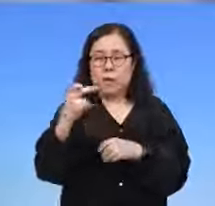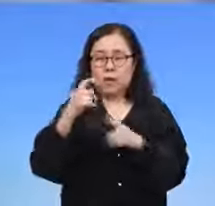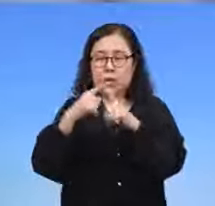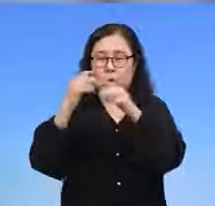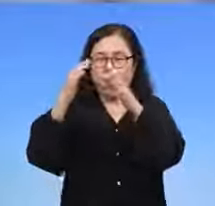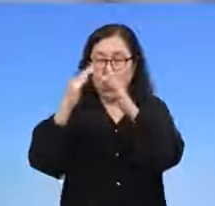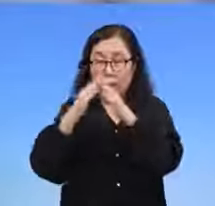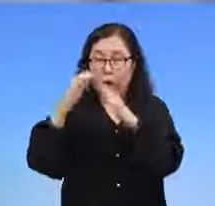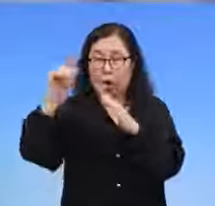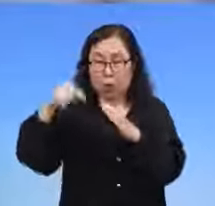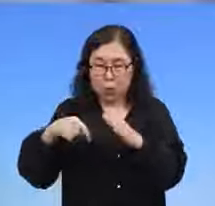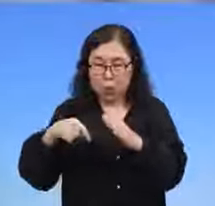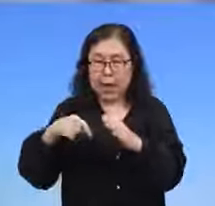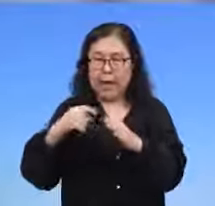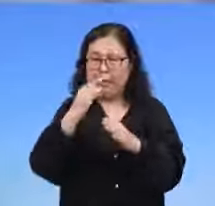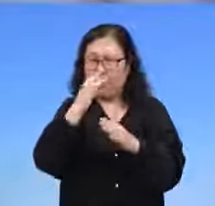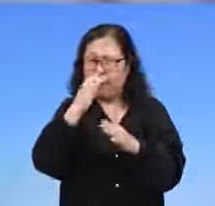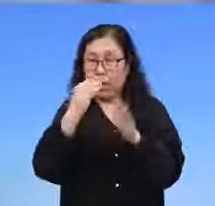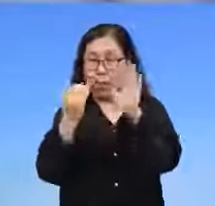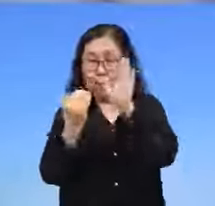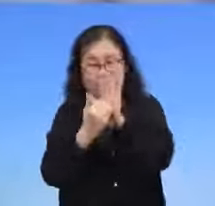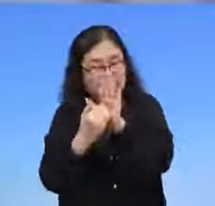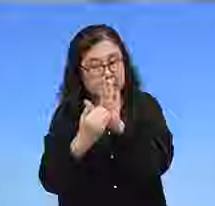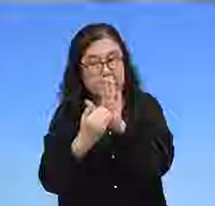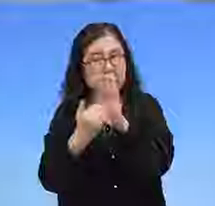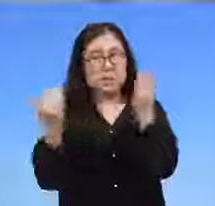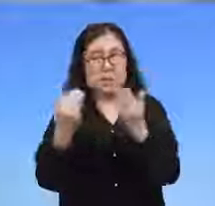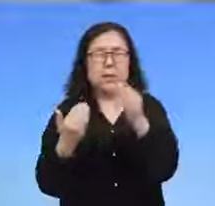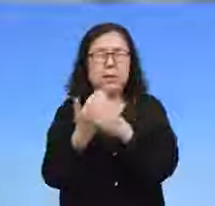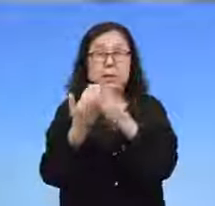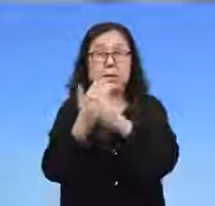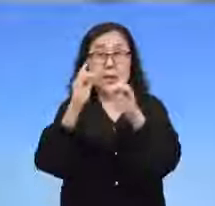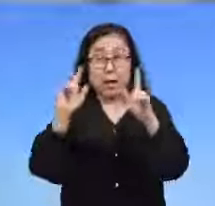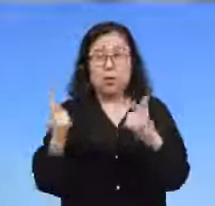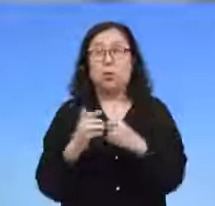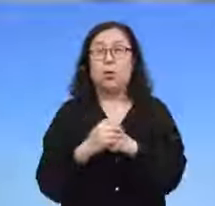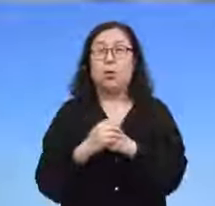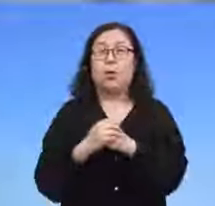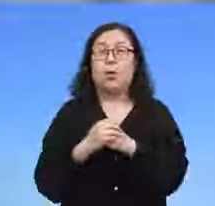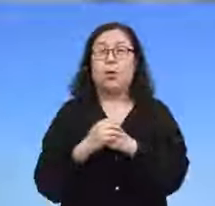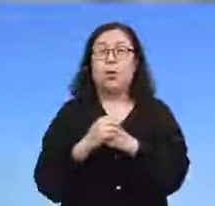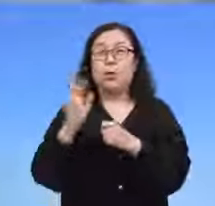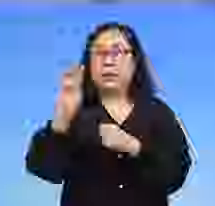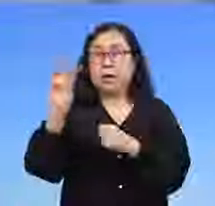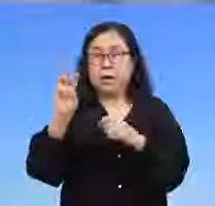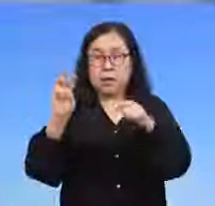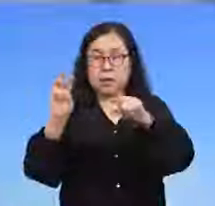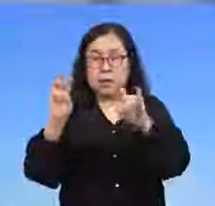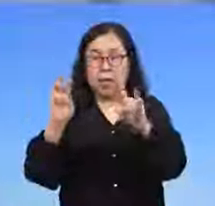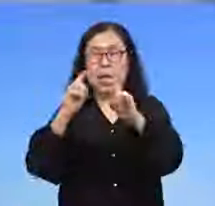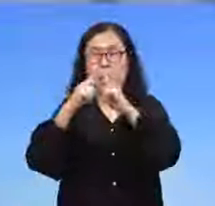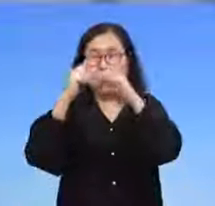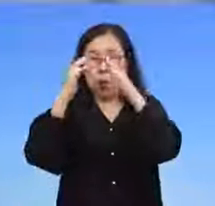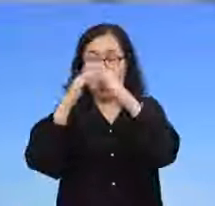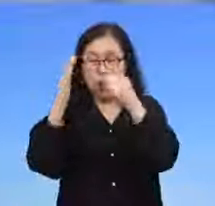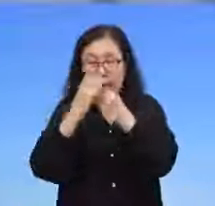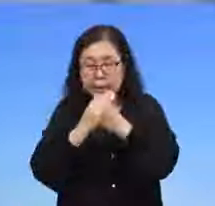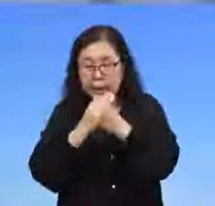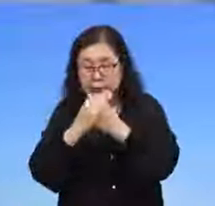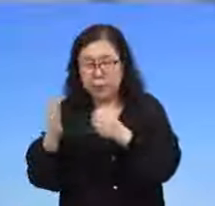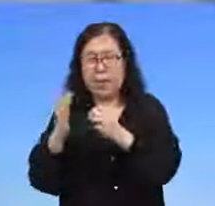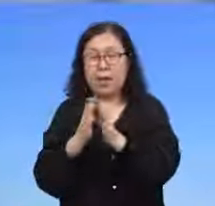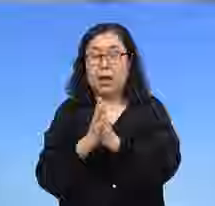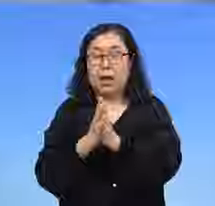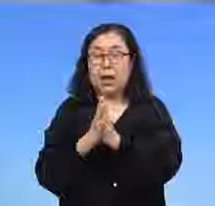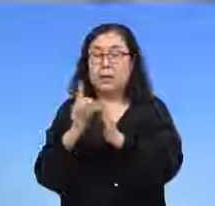결과가 일어나는 것이 아니고, 이 30교회 교회로 말미암아 그 지역이 함께 살아나는 꿈을 같이 꾸게